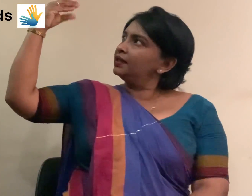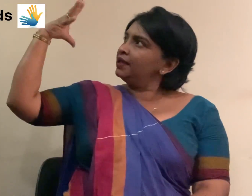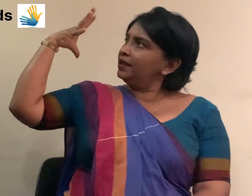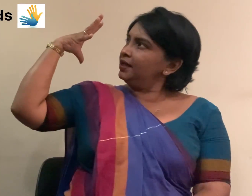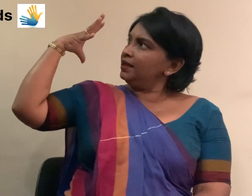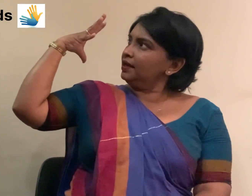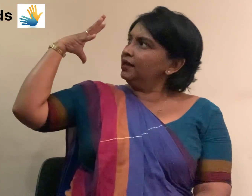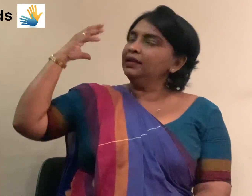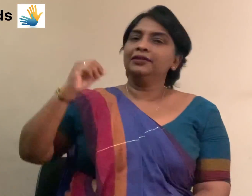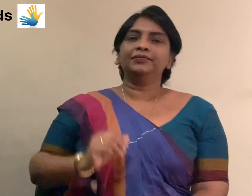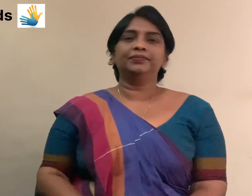ඉර,